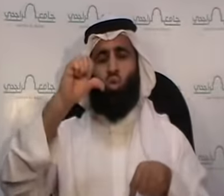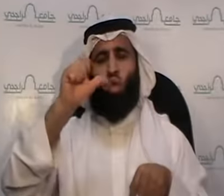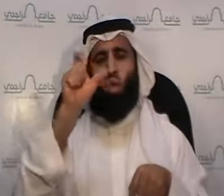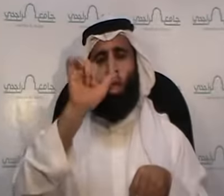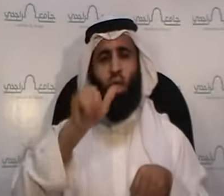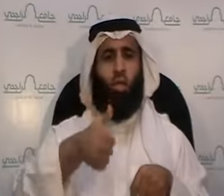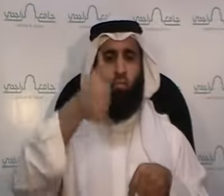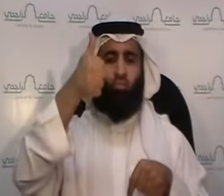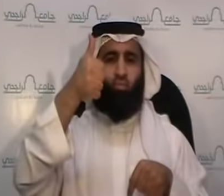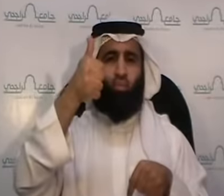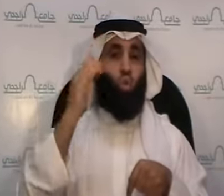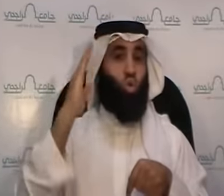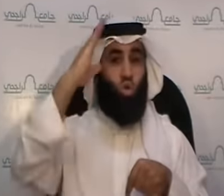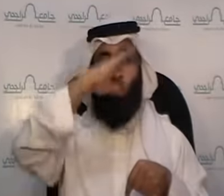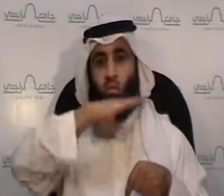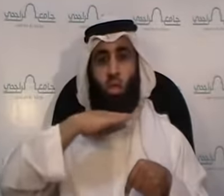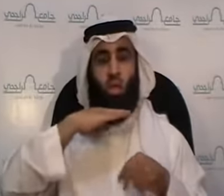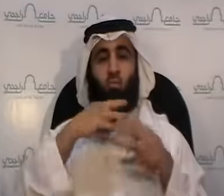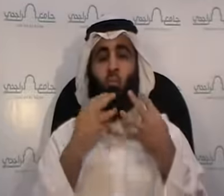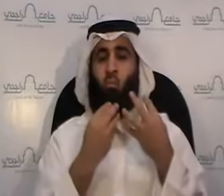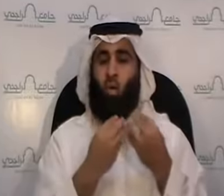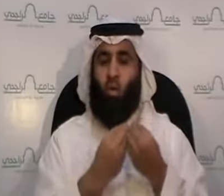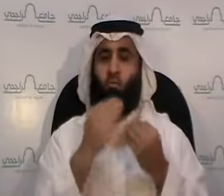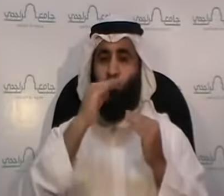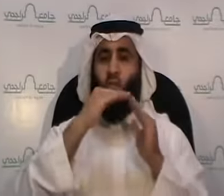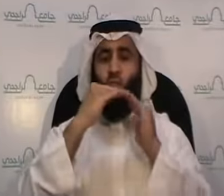الآخرة كذلك درجات متفاوتة